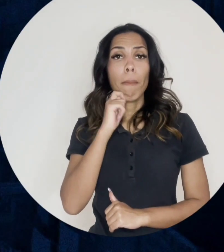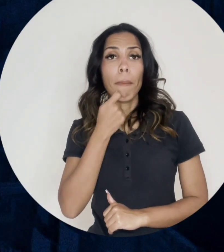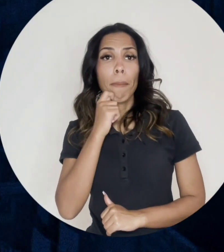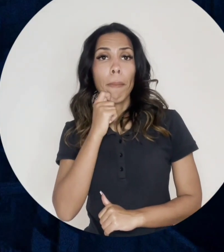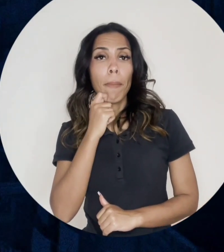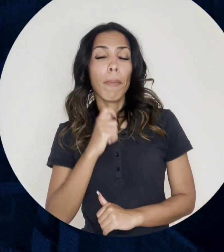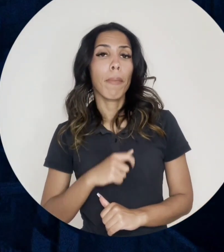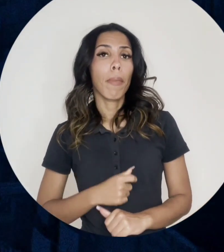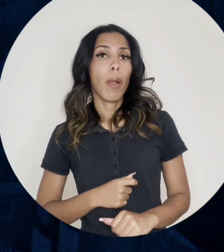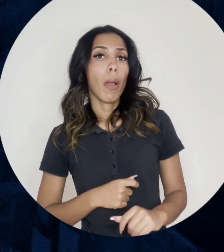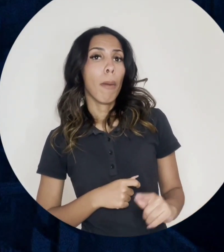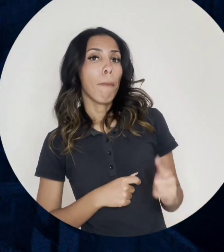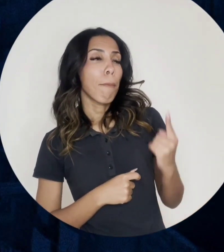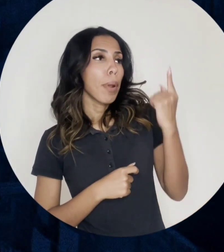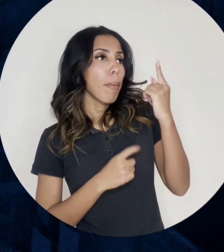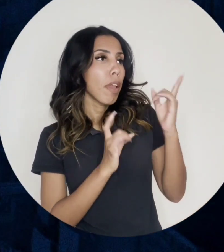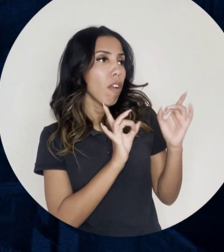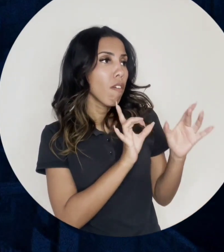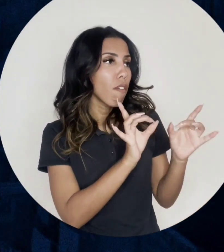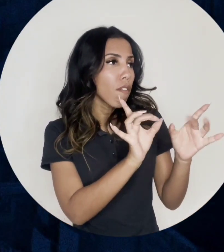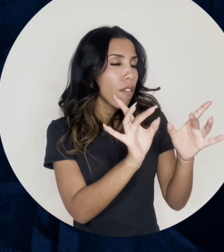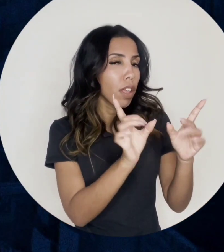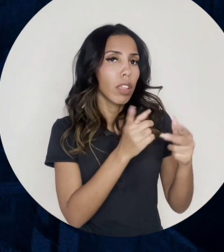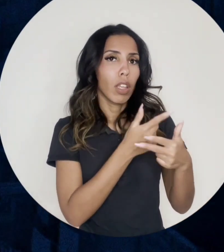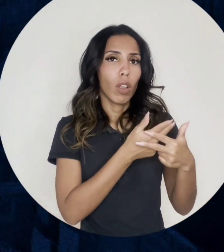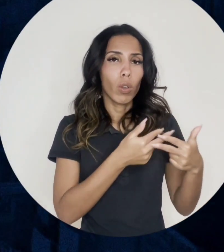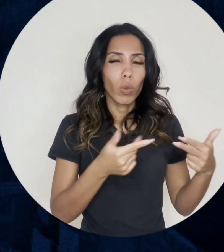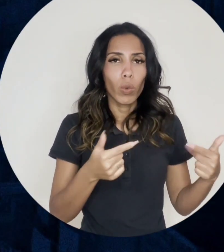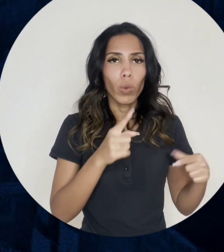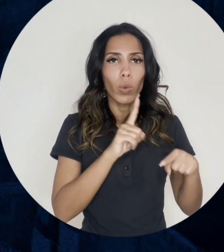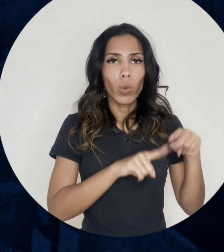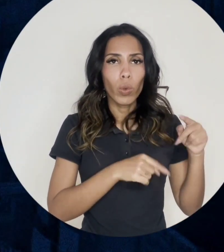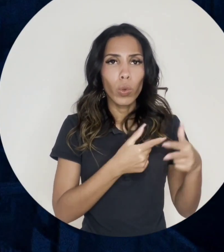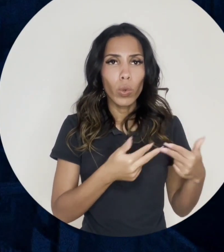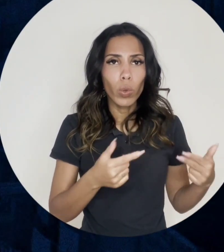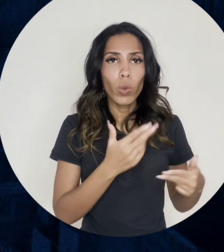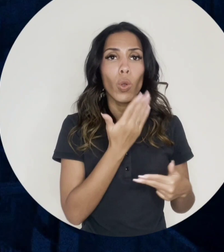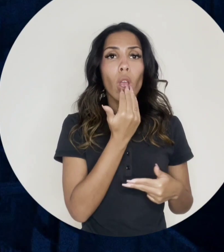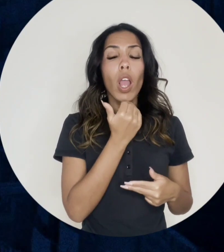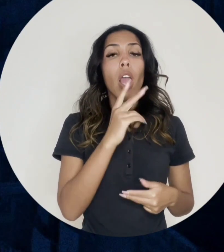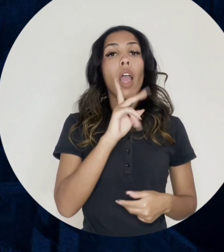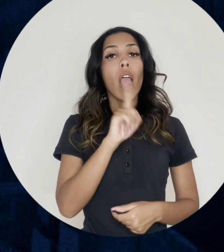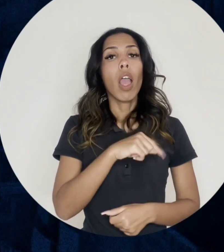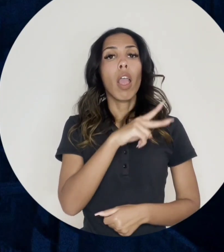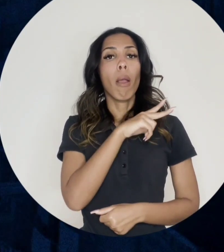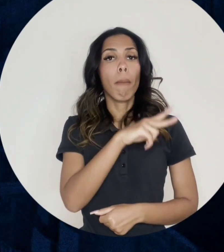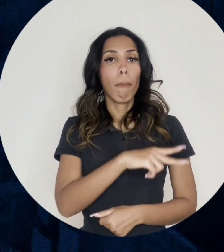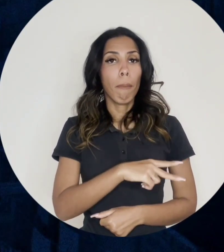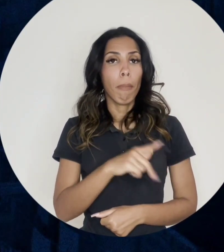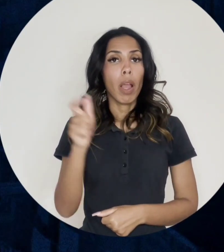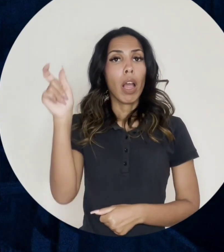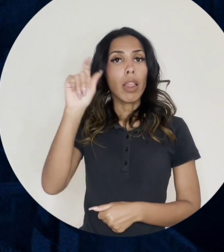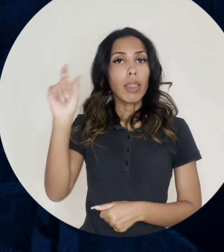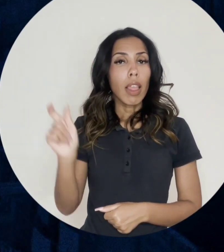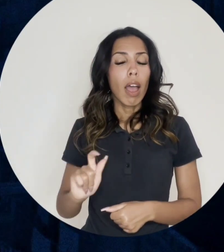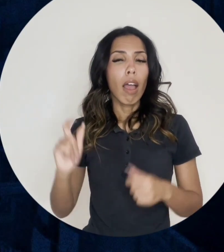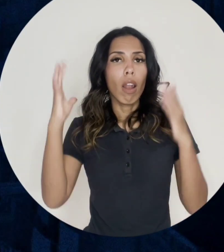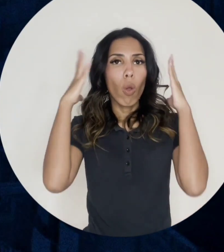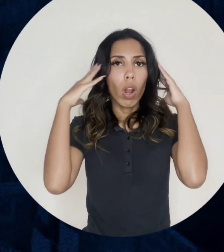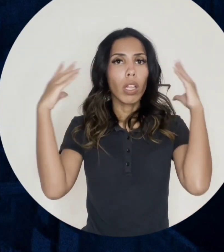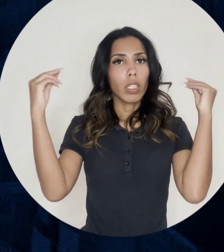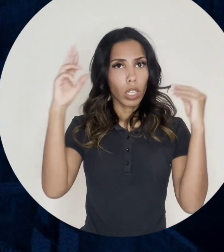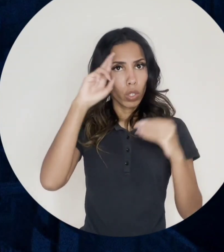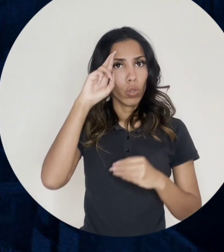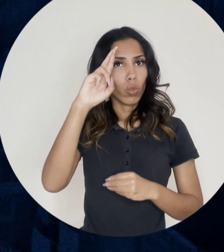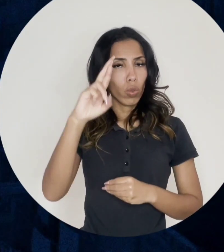o primeiro armazém, que eram de portugueses e italiano-holandeses,